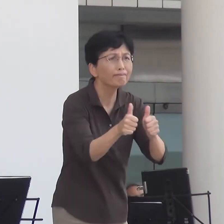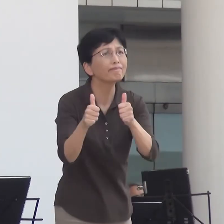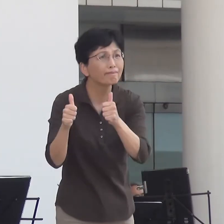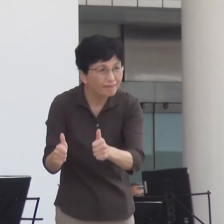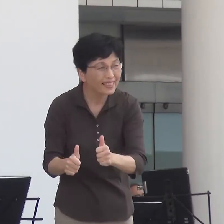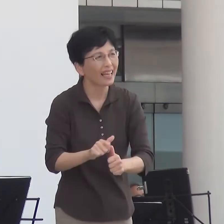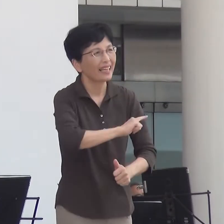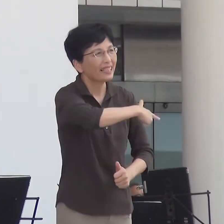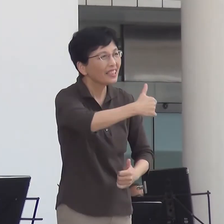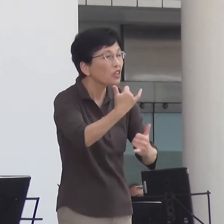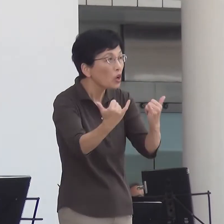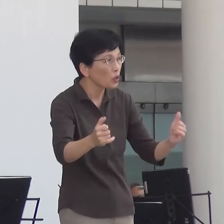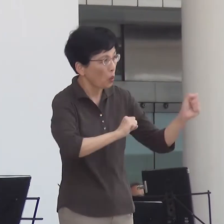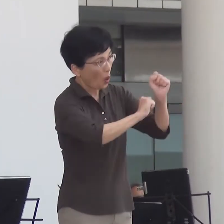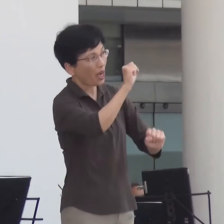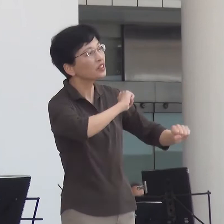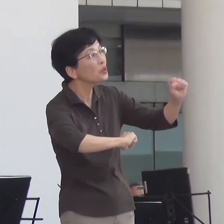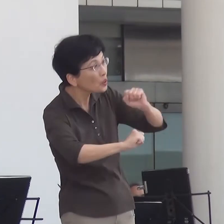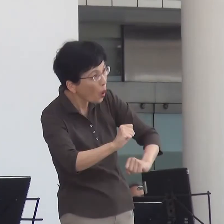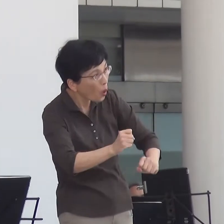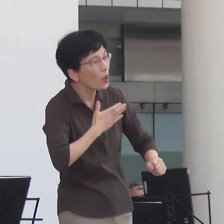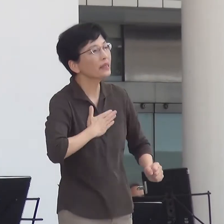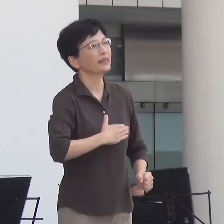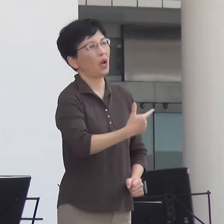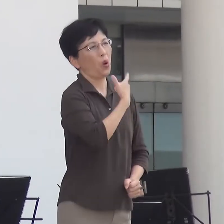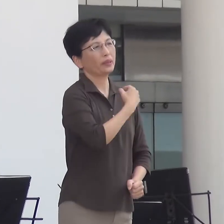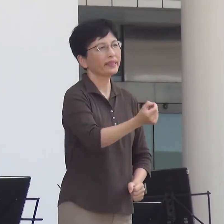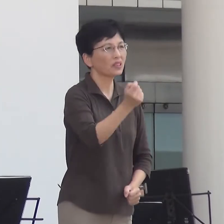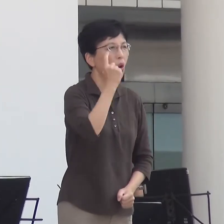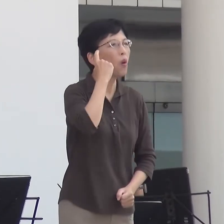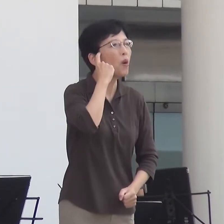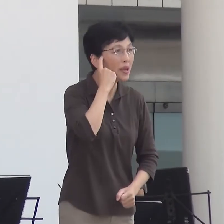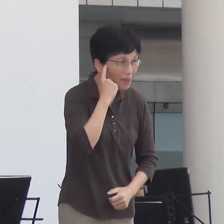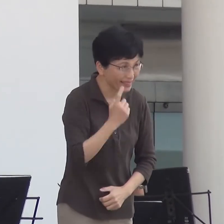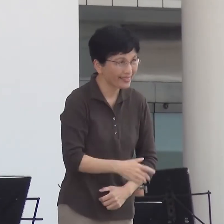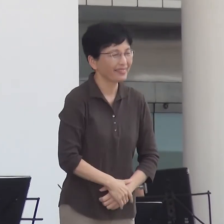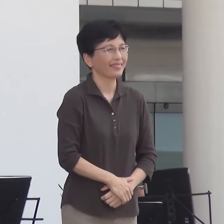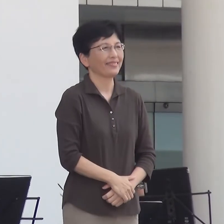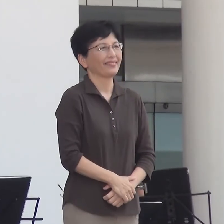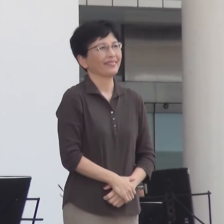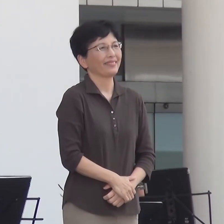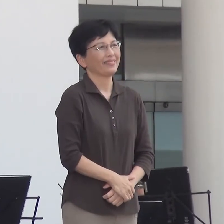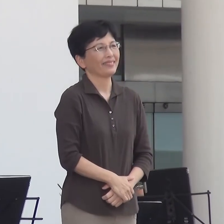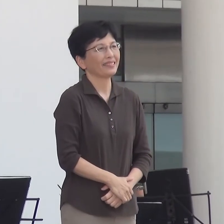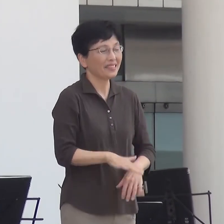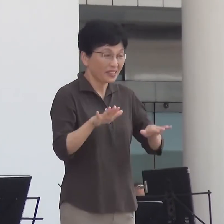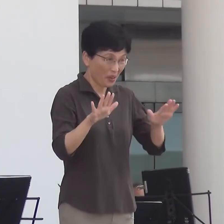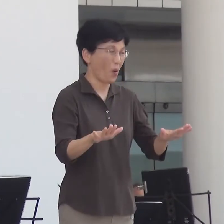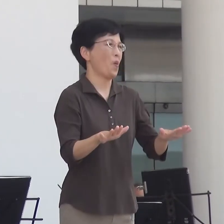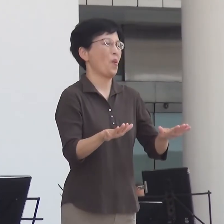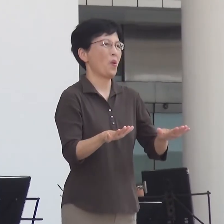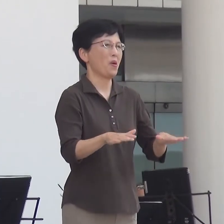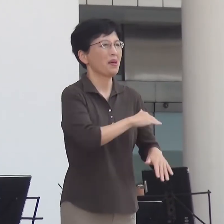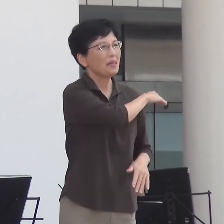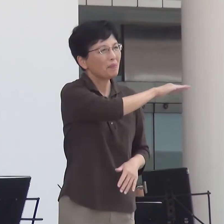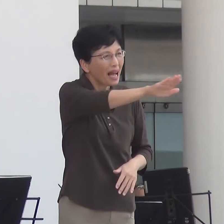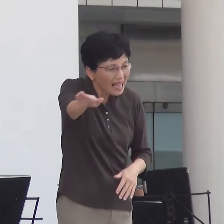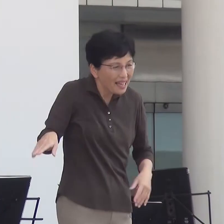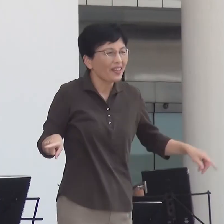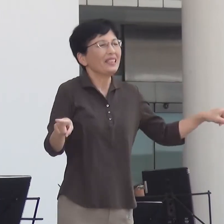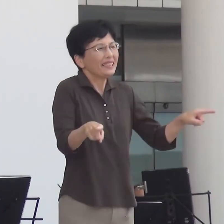そしていろんな方の活動を今日は知っていただければいいなというふうに思っております。今日は皆様と